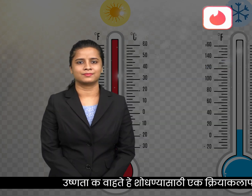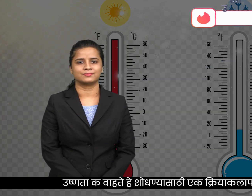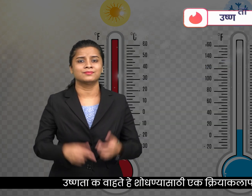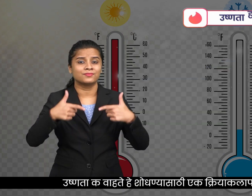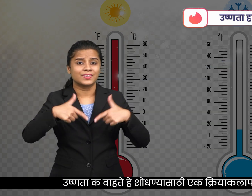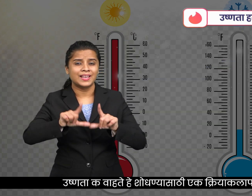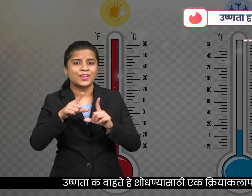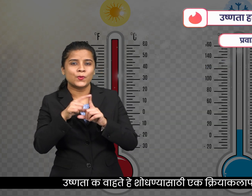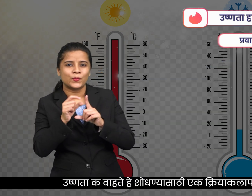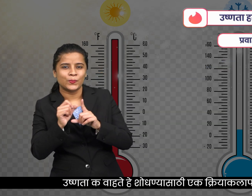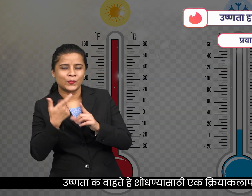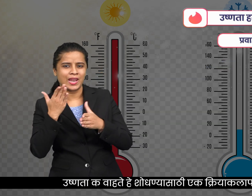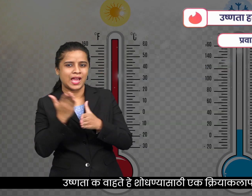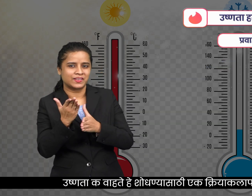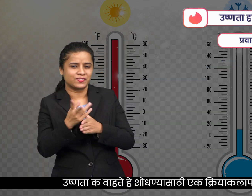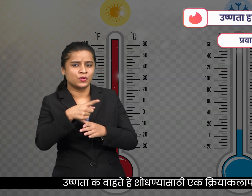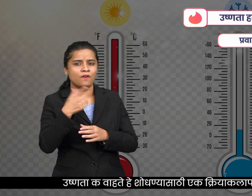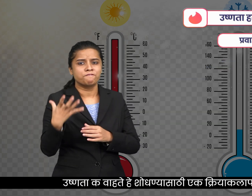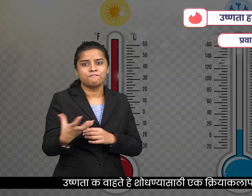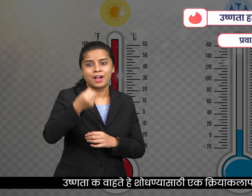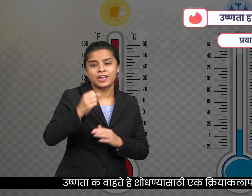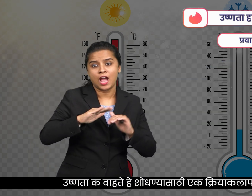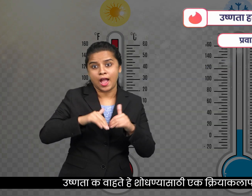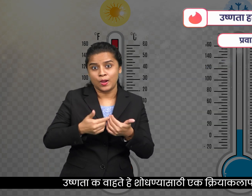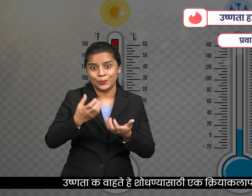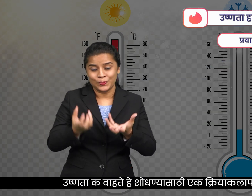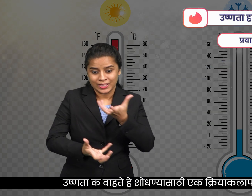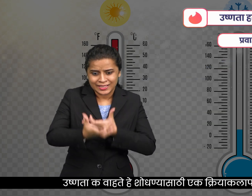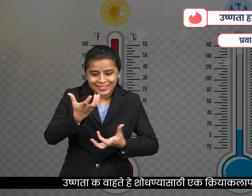उष्णता कशी वाहते हे शोधण्यासाठी एक क्रियाकलाप करूया.